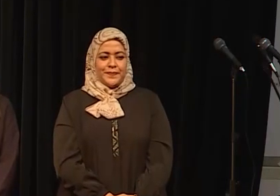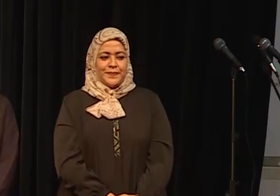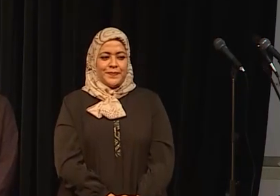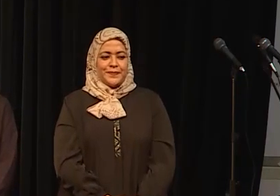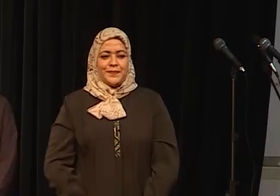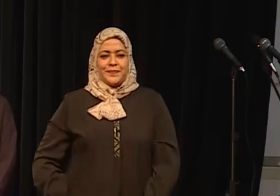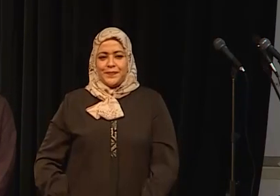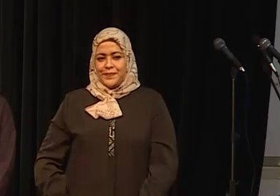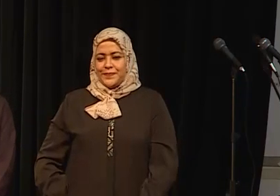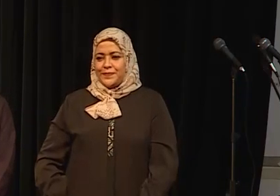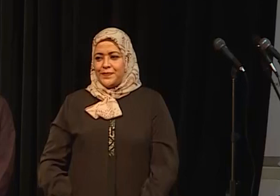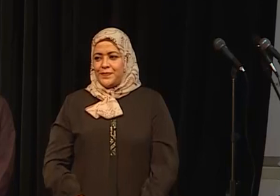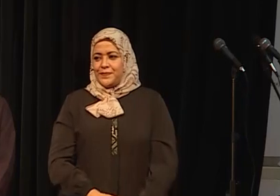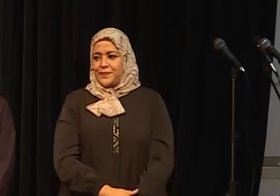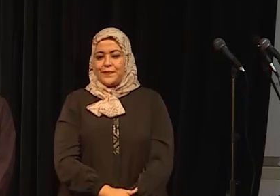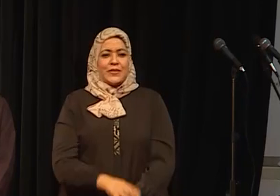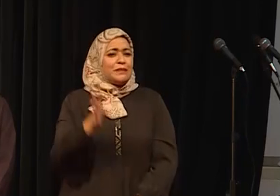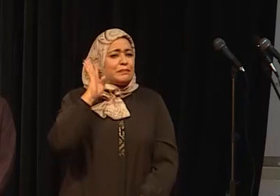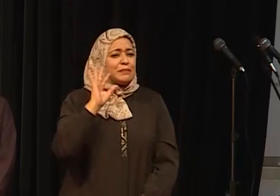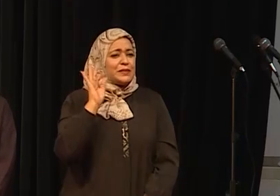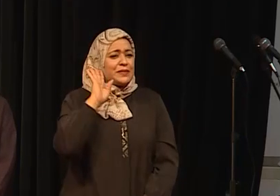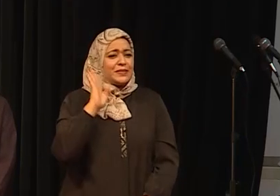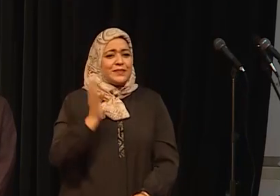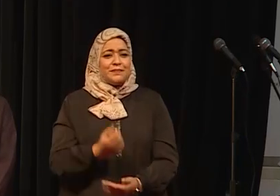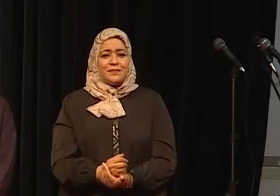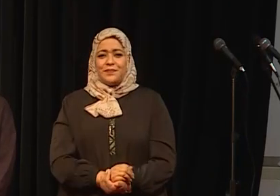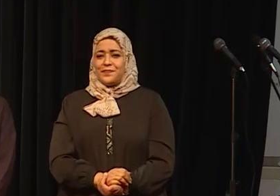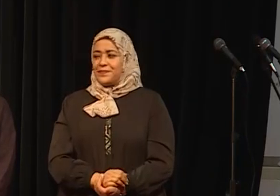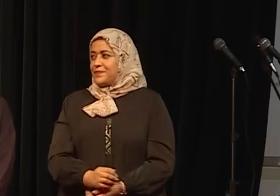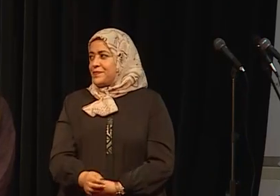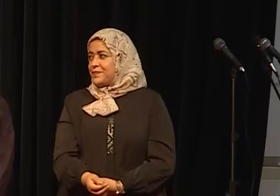بحالاش؟ ما سمعتش.